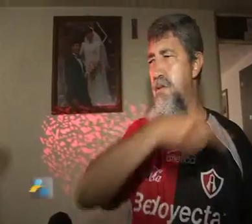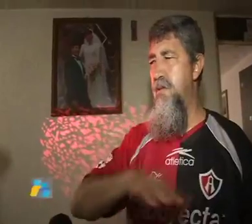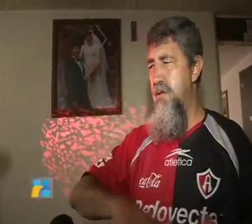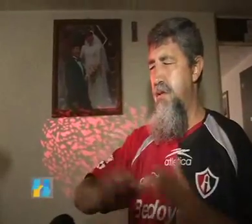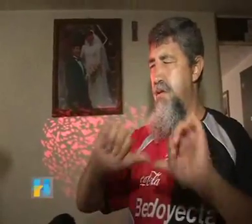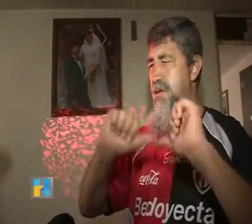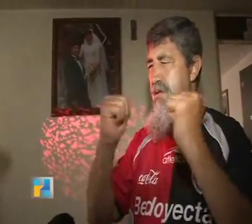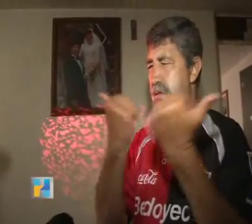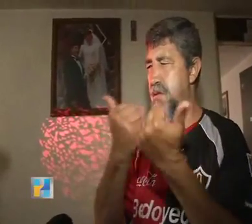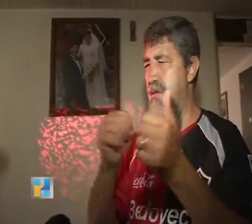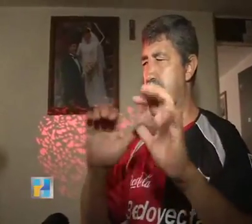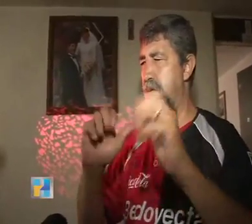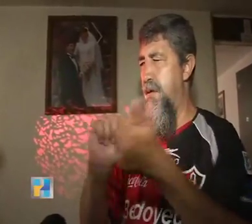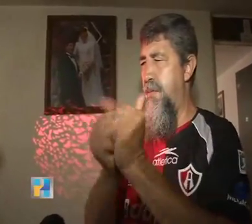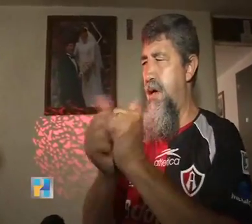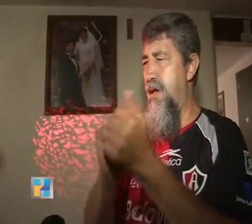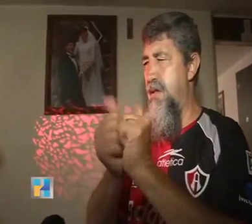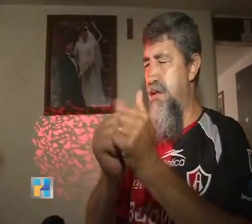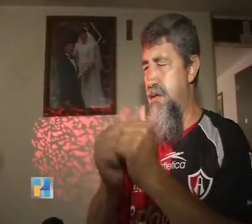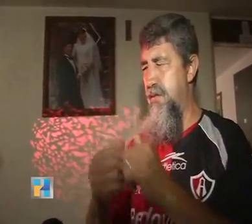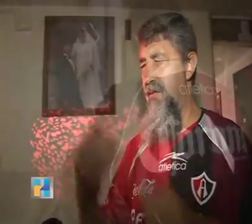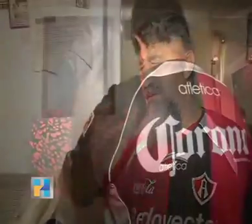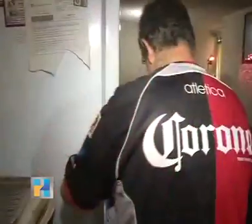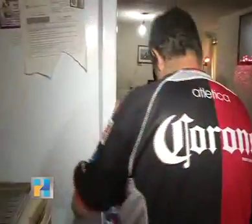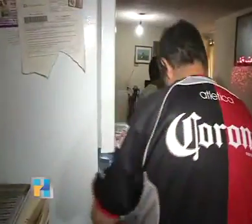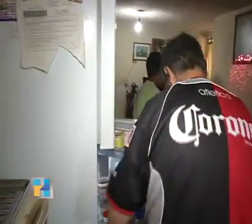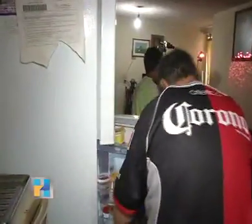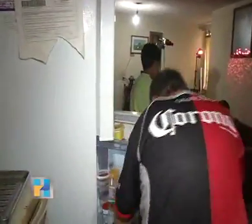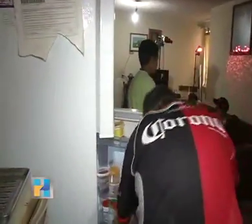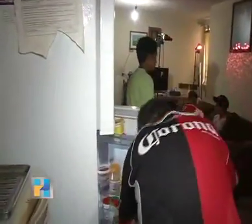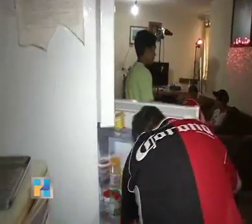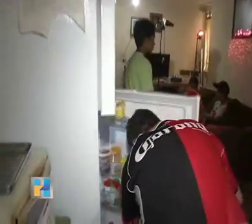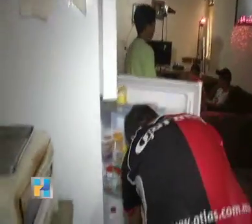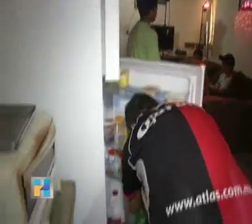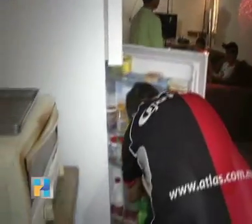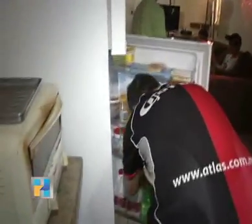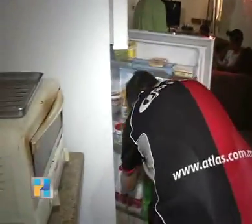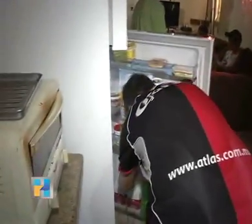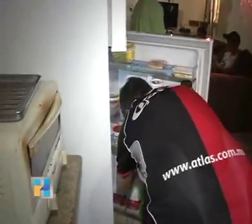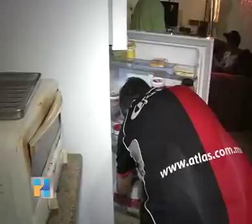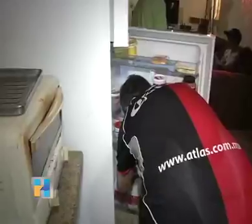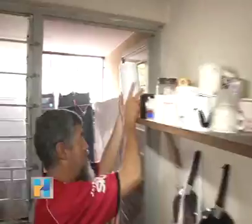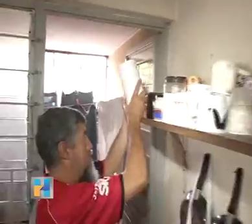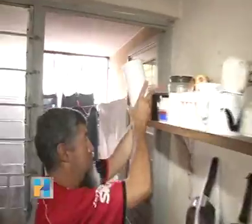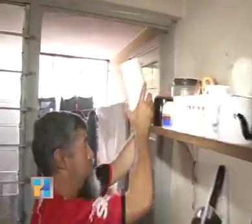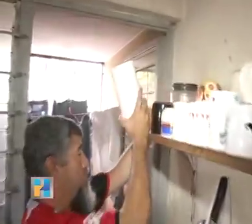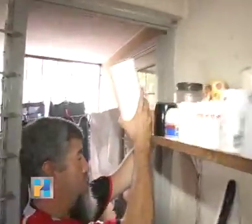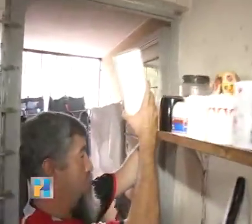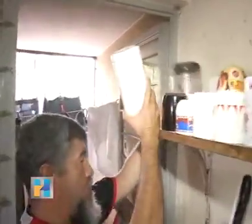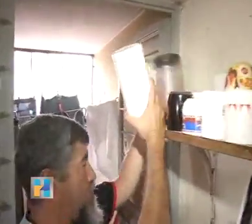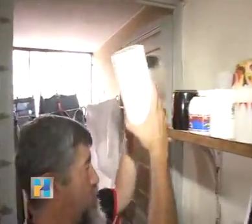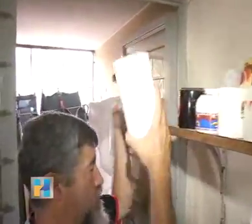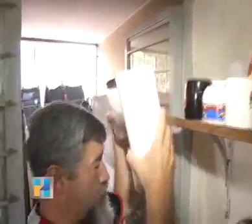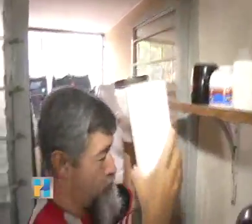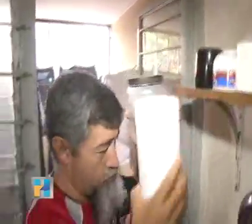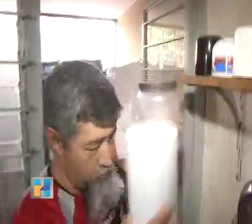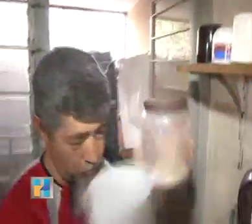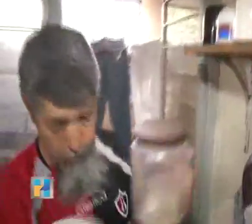lava, trapea, limpia. También es el responsable de la comida. Cada cosa debe estar en su lugar y